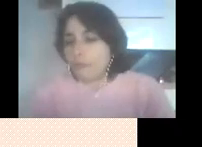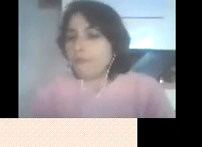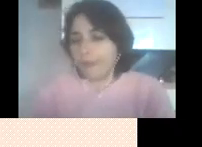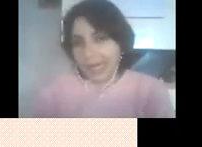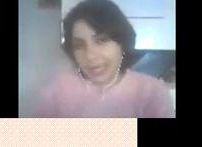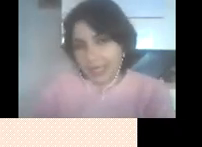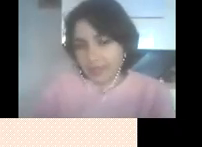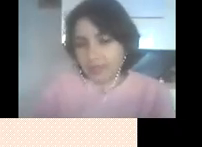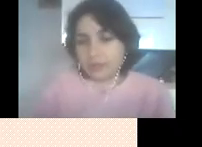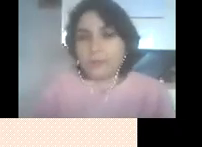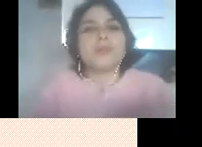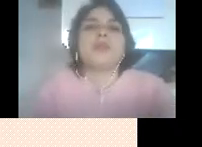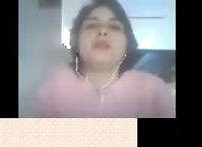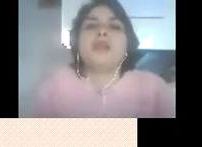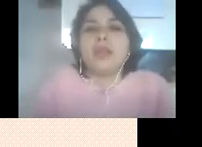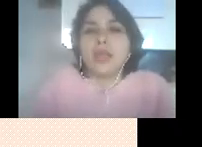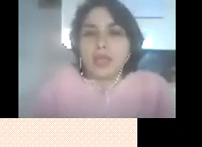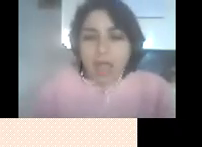quedó feliz, ¿cierto?